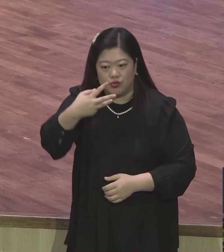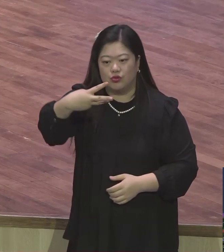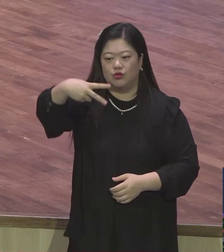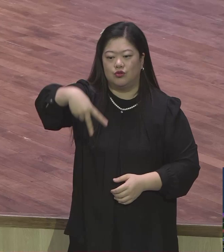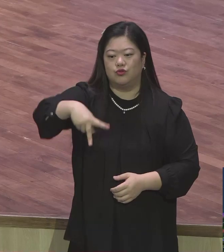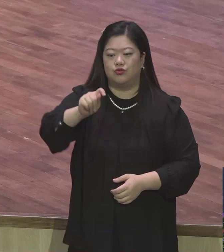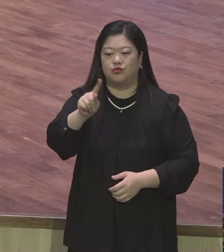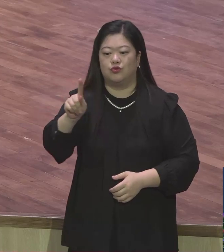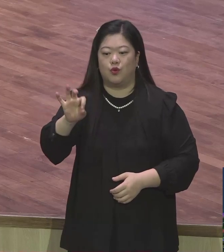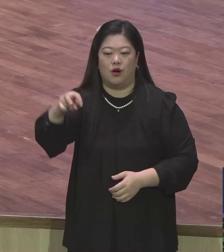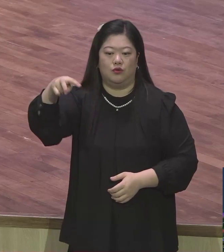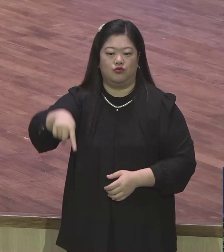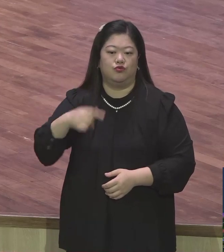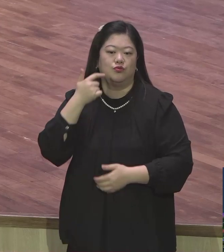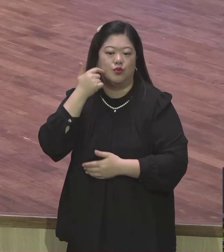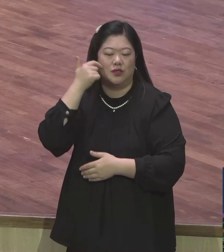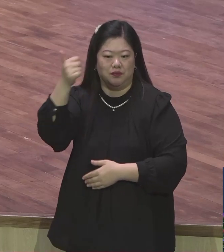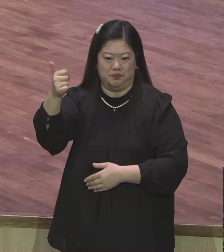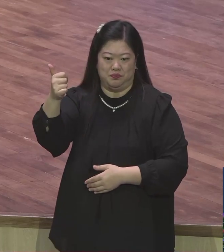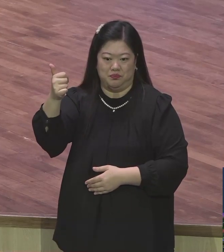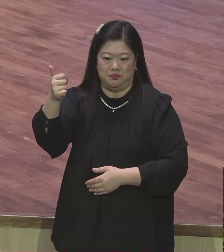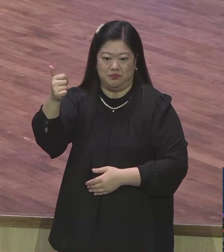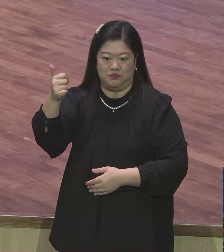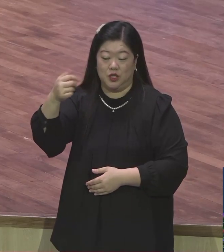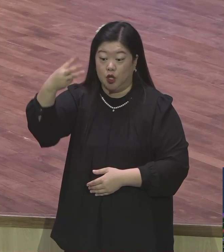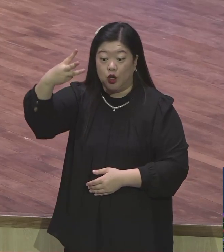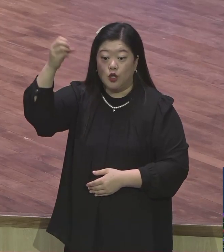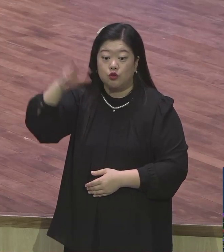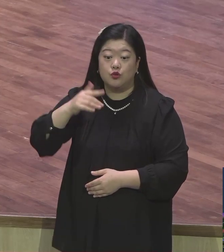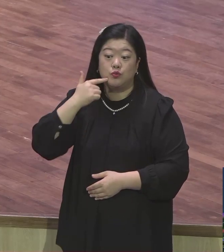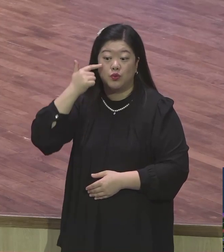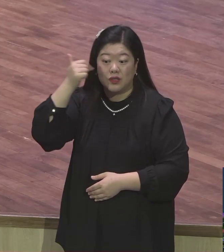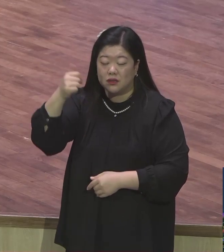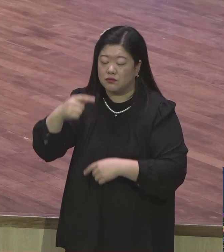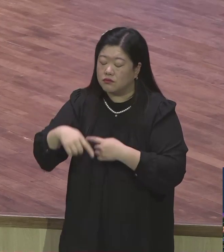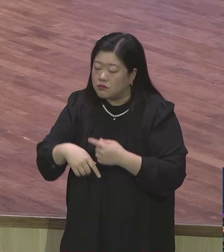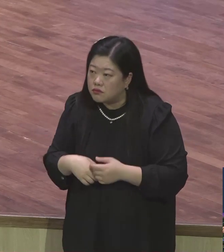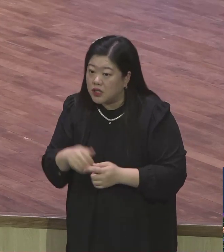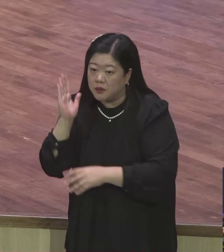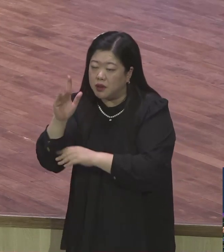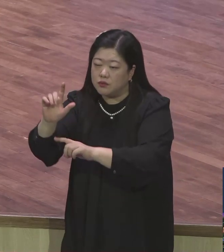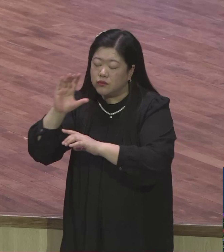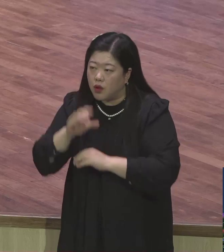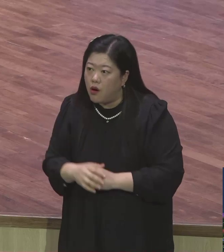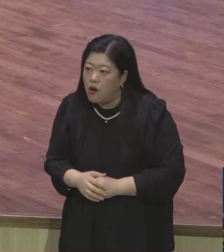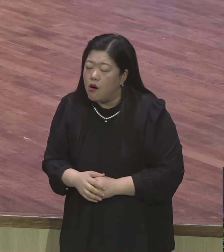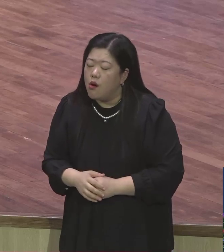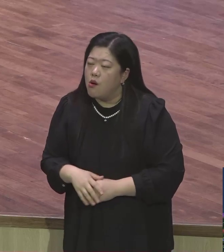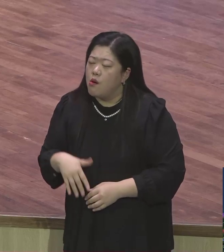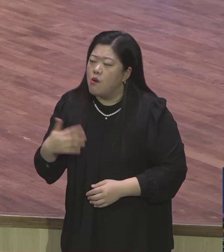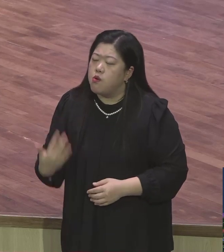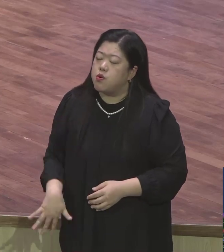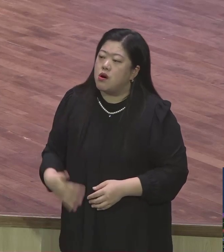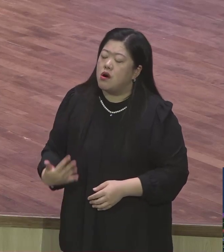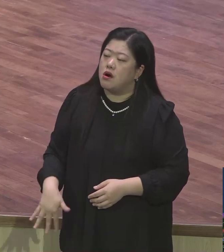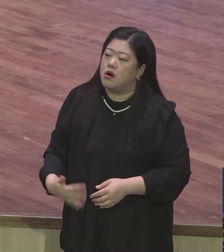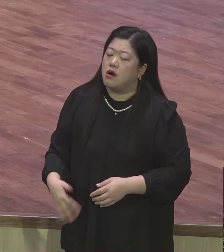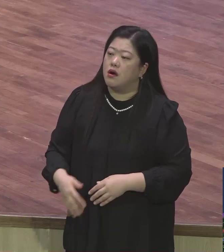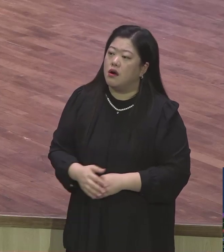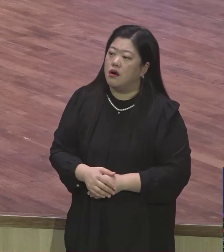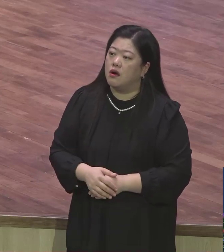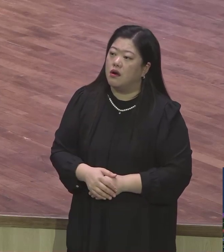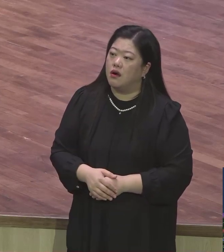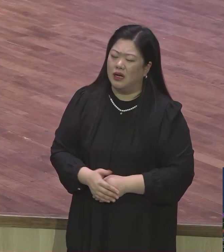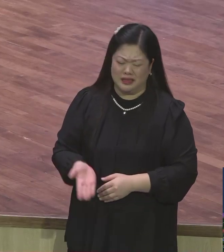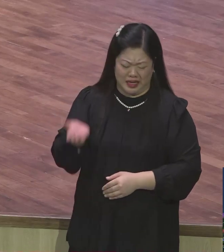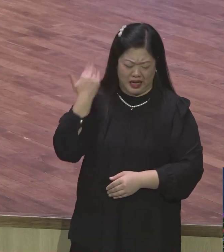전략을 하나님이 안 주시면 할 수 없는 거예요. 같은 목사로서 내가 제일 가장 가까이 있잖아요. 하나님이 주시지 않고 할 수